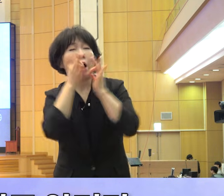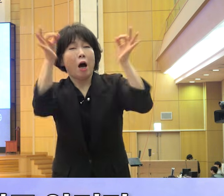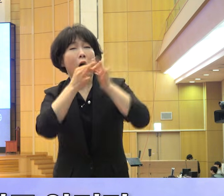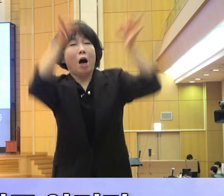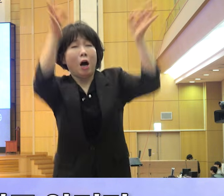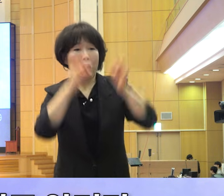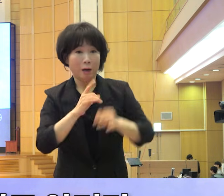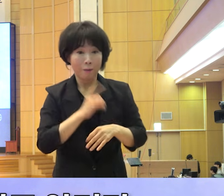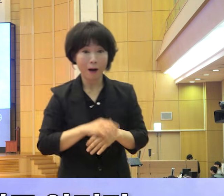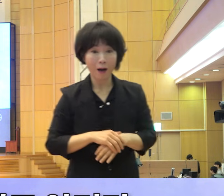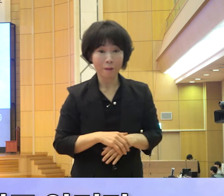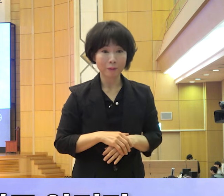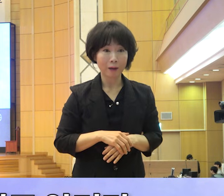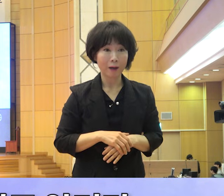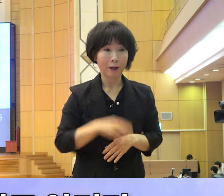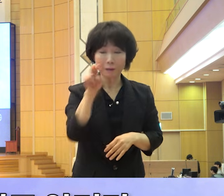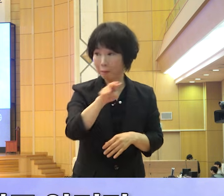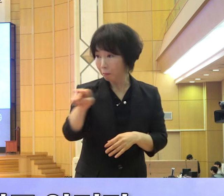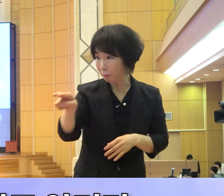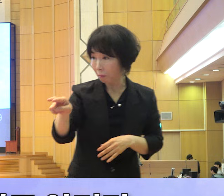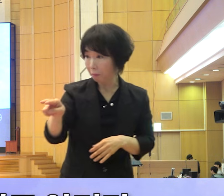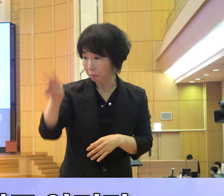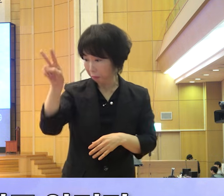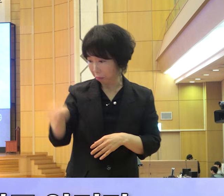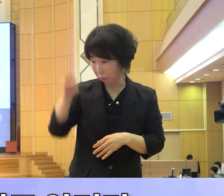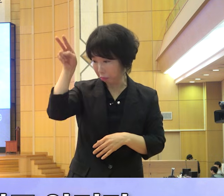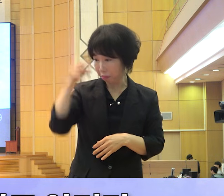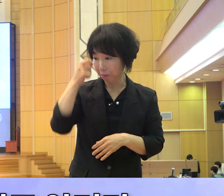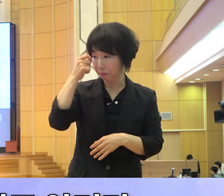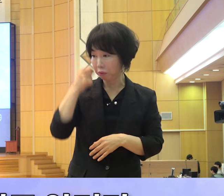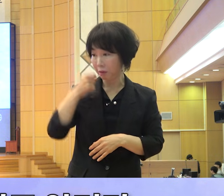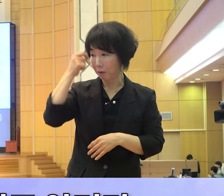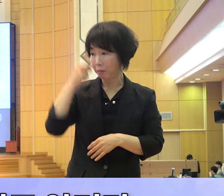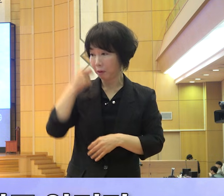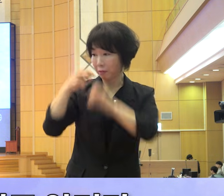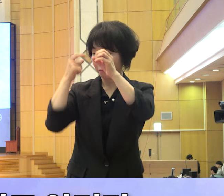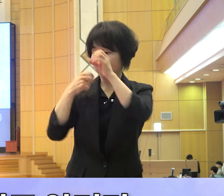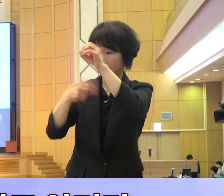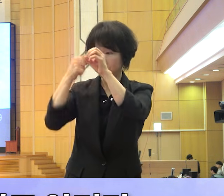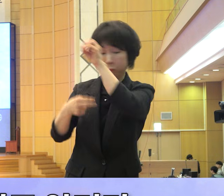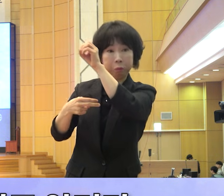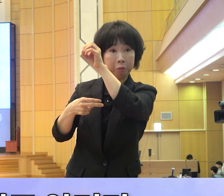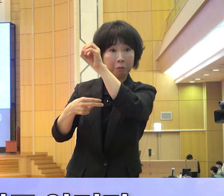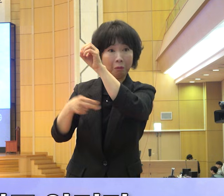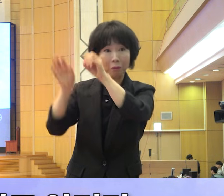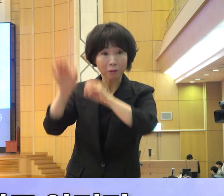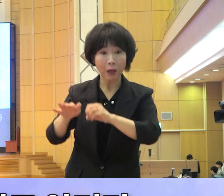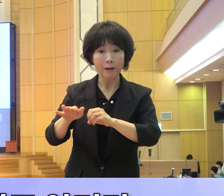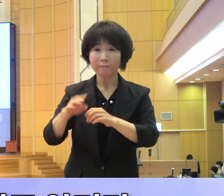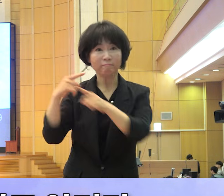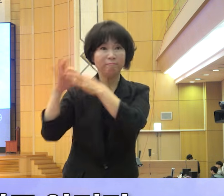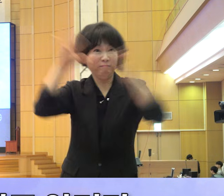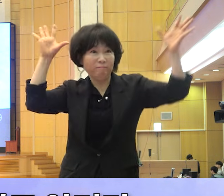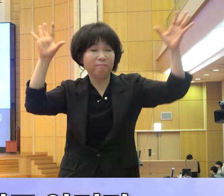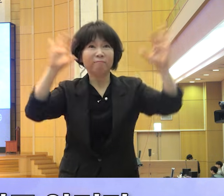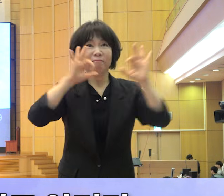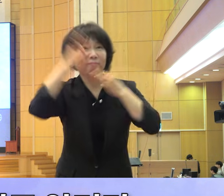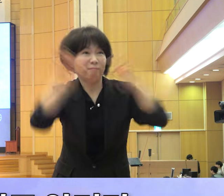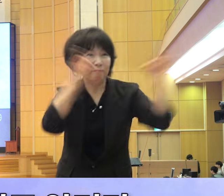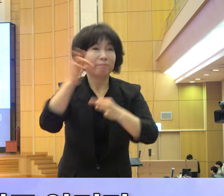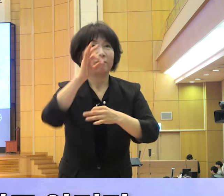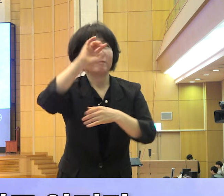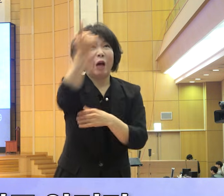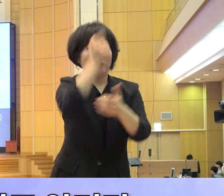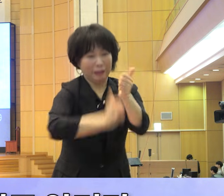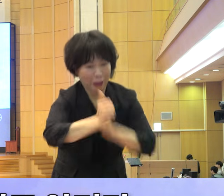딱 봐가지고는 하나 불쌍한 데가 없어. 그런데 다윗의 자손 예수여 나를 불쌍히 여겨달라고 말하는